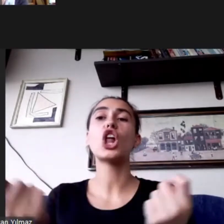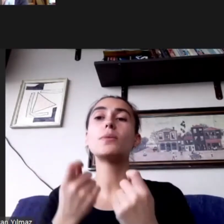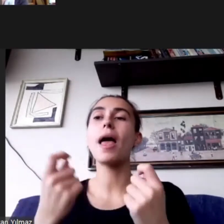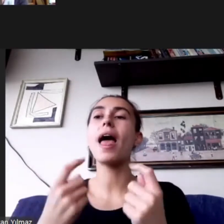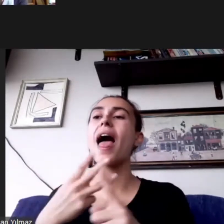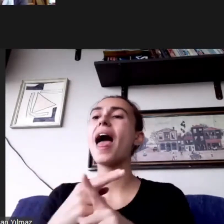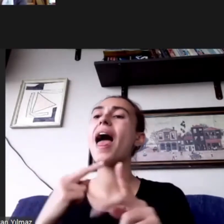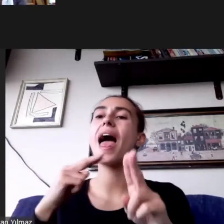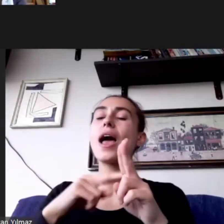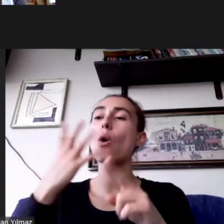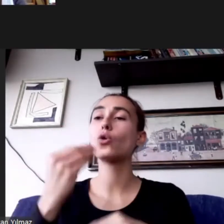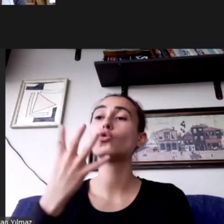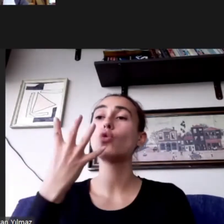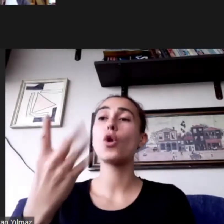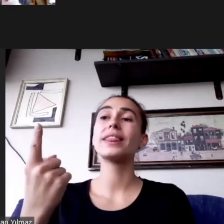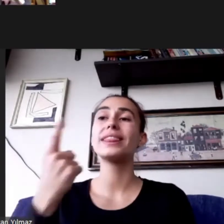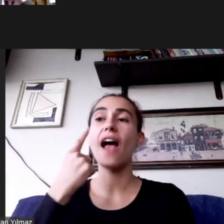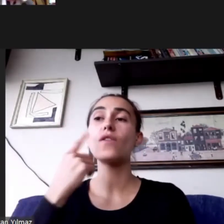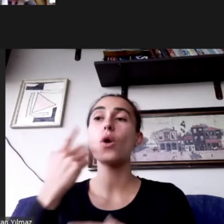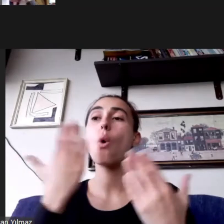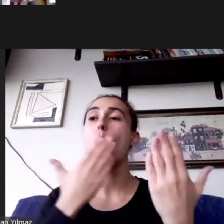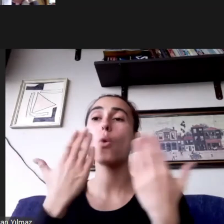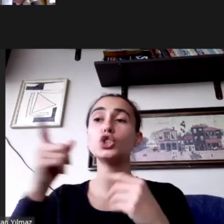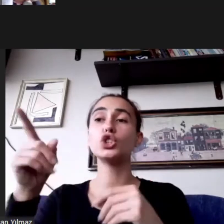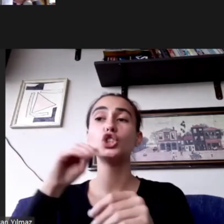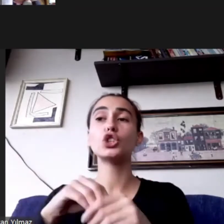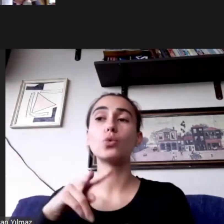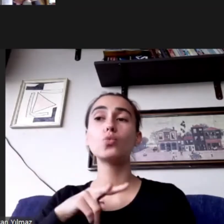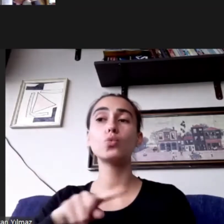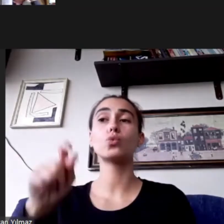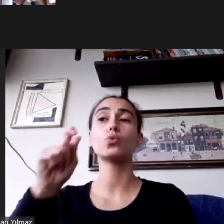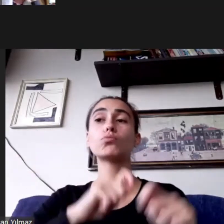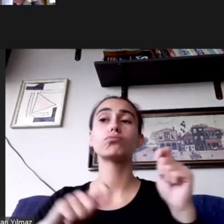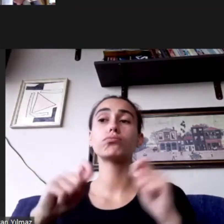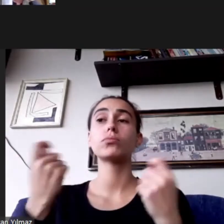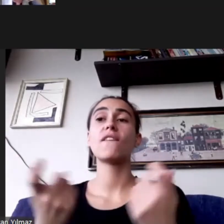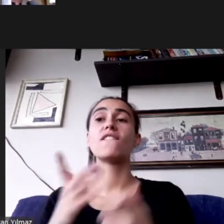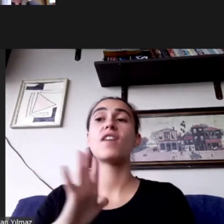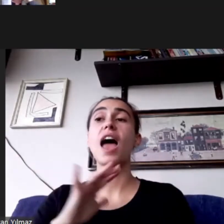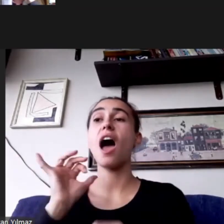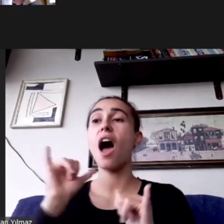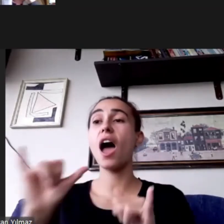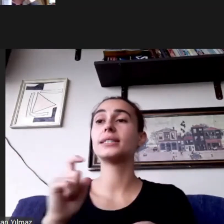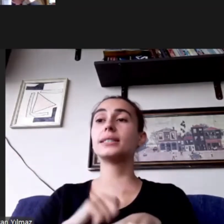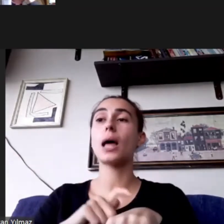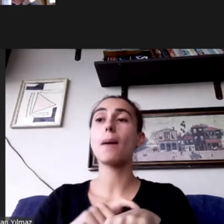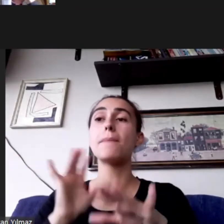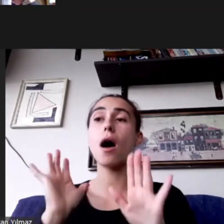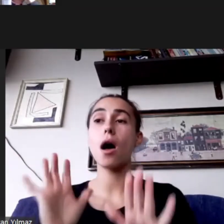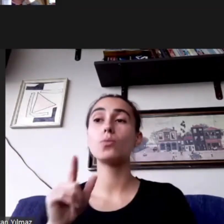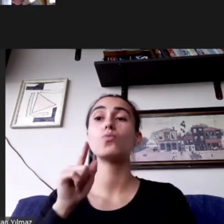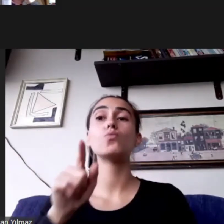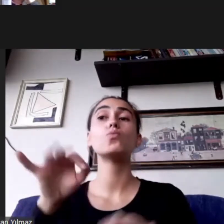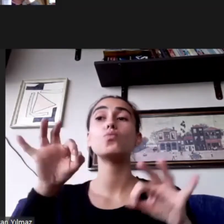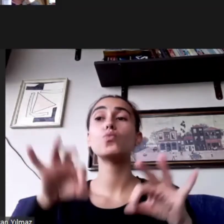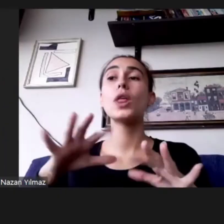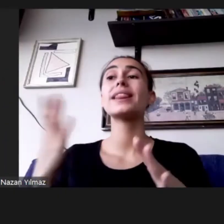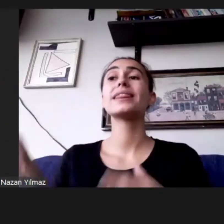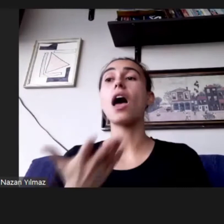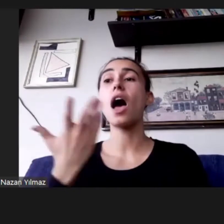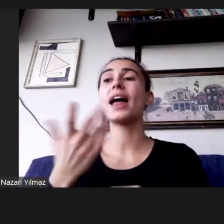okulda, İstanbul'da 4 devlet okulunda yürüttüğümüz nicel bir çalışma daha yürüttük eş zamanlı. Ancak bugün daha ziyade